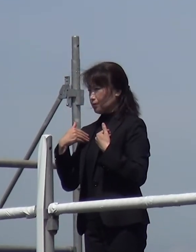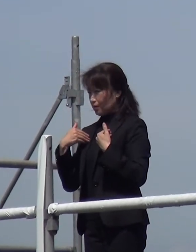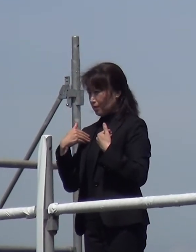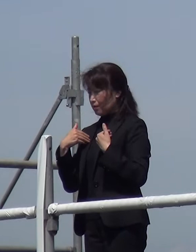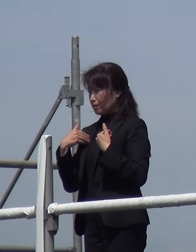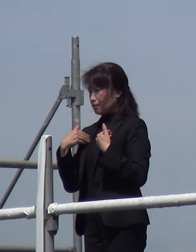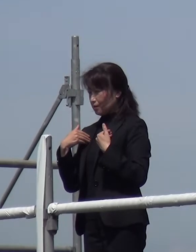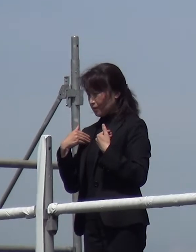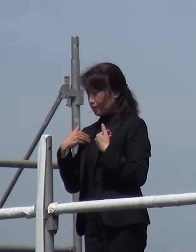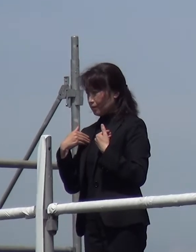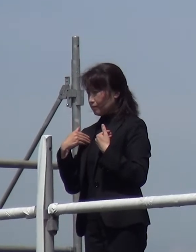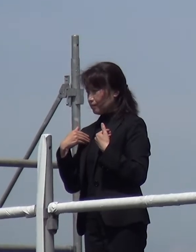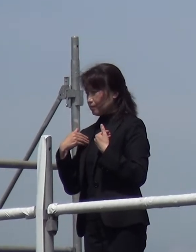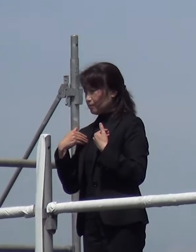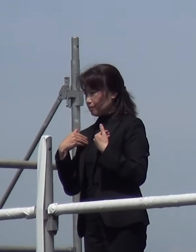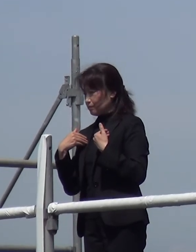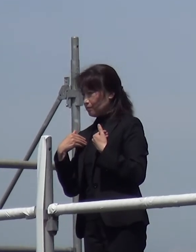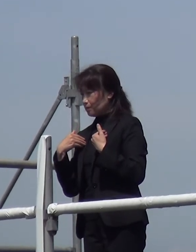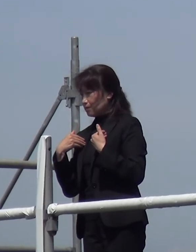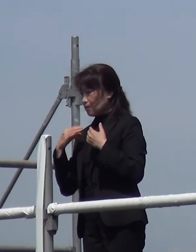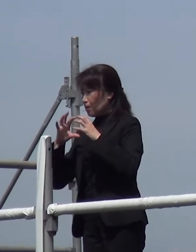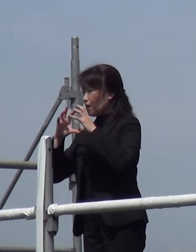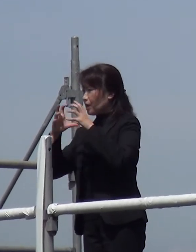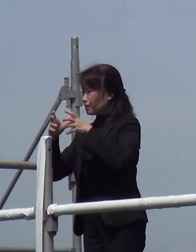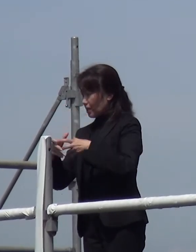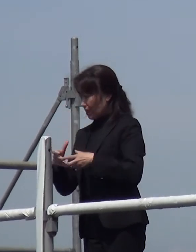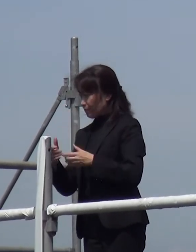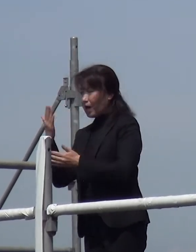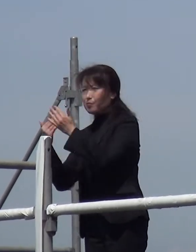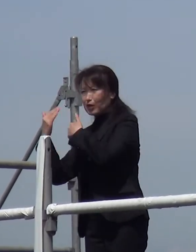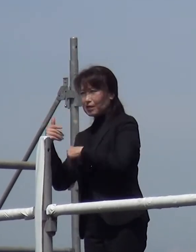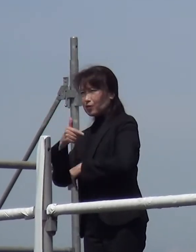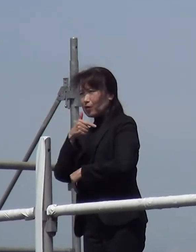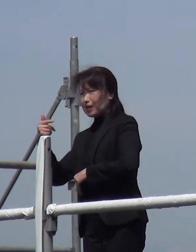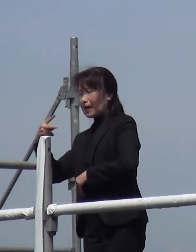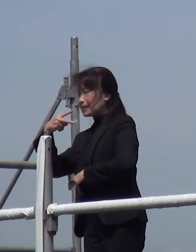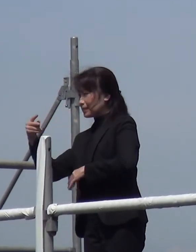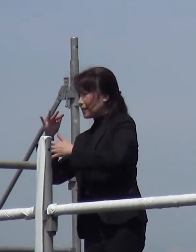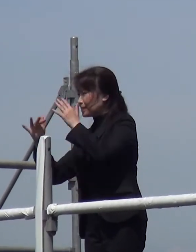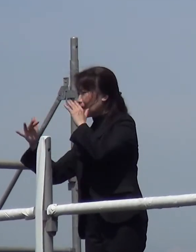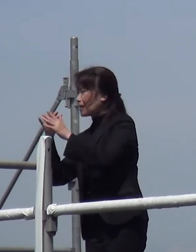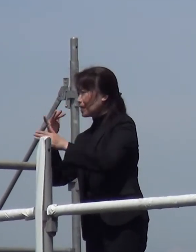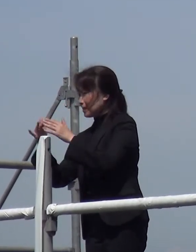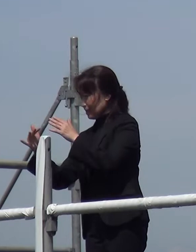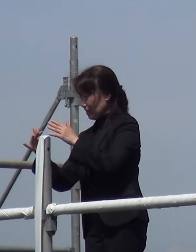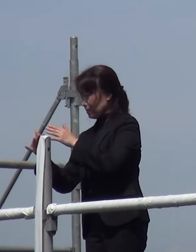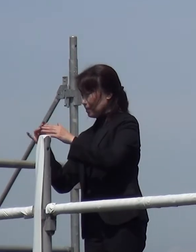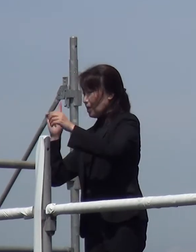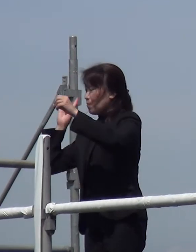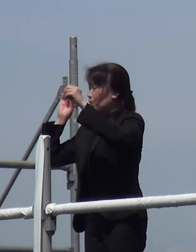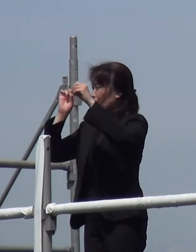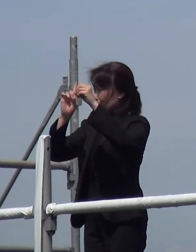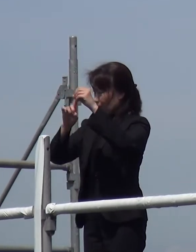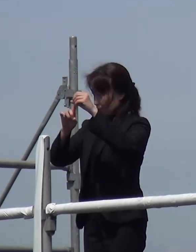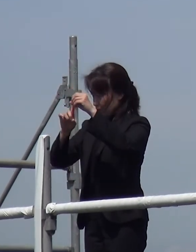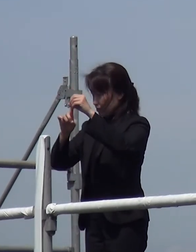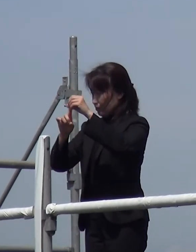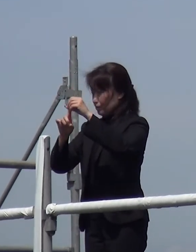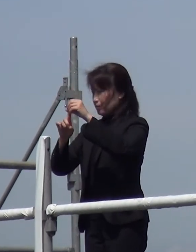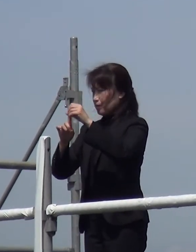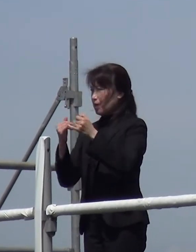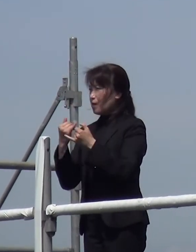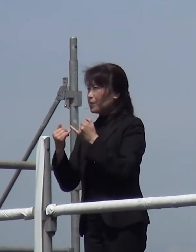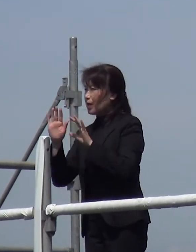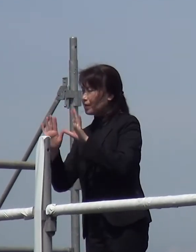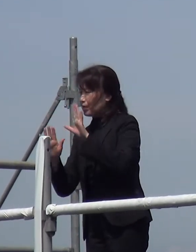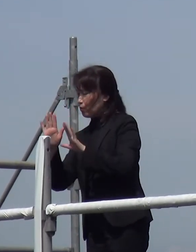無勇描写のように世界大戦に突き進む可能性もあると、